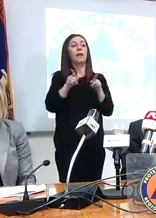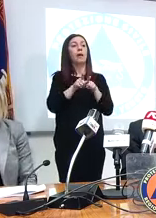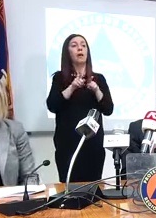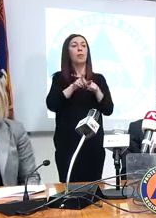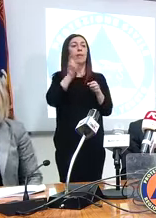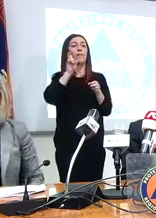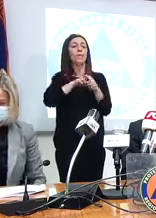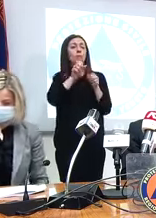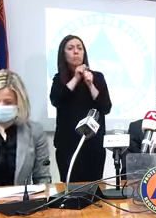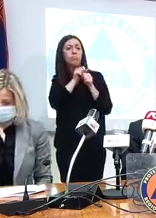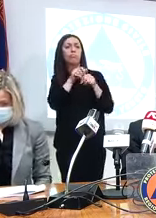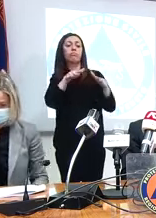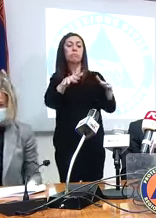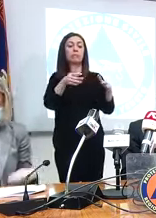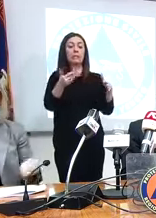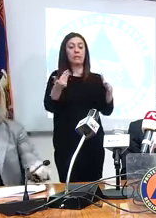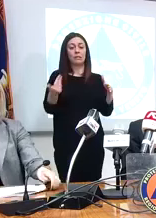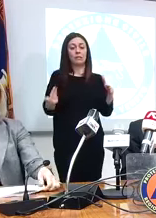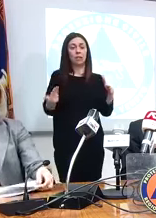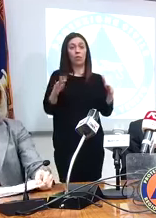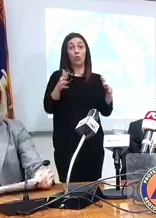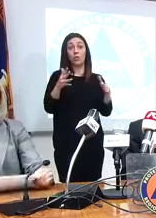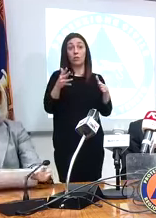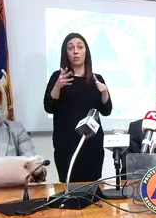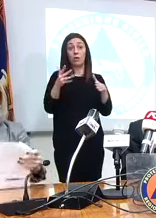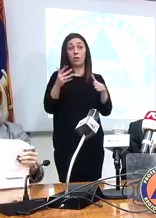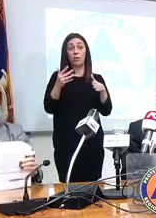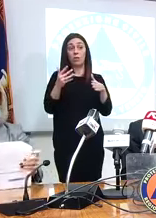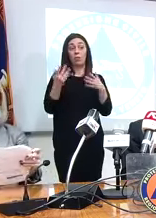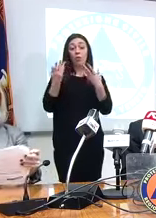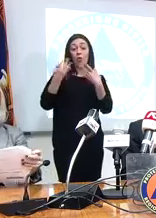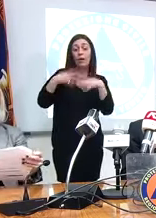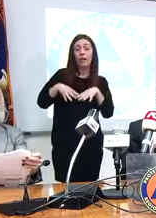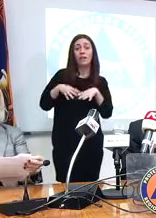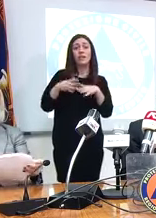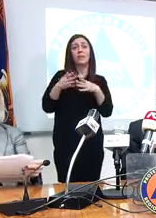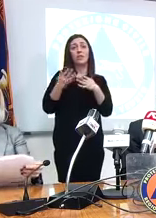applicato i protocolli, boh, non so, vorrà dire che i protocolli non funzionano, non so.